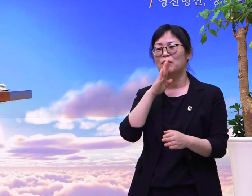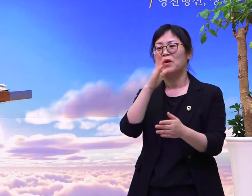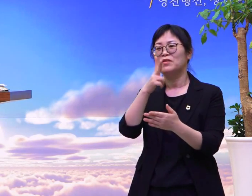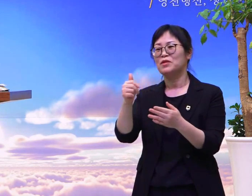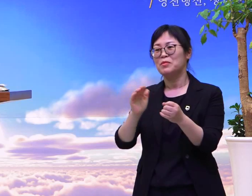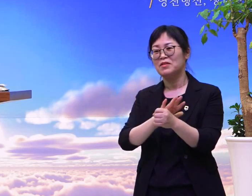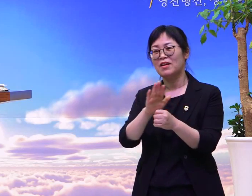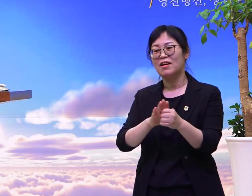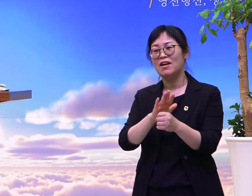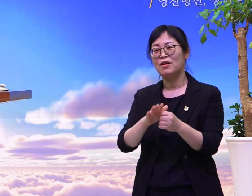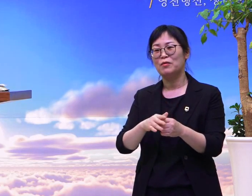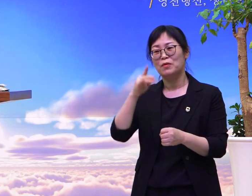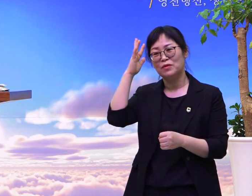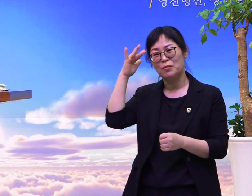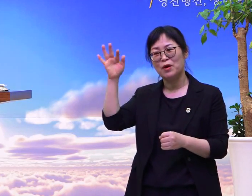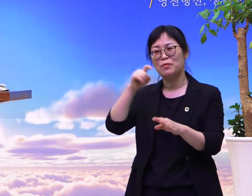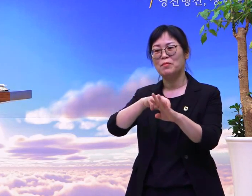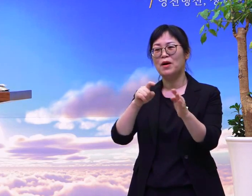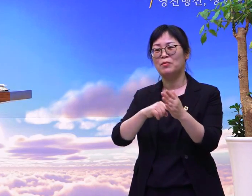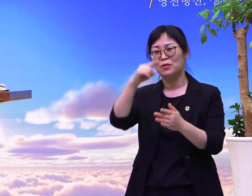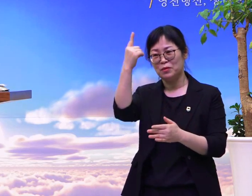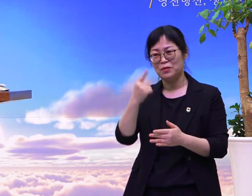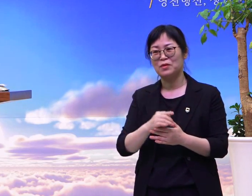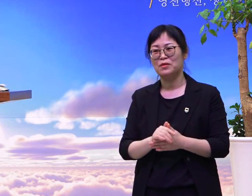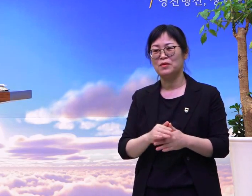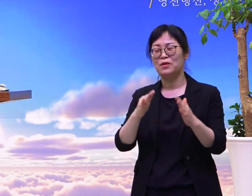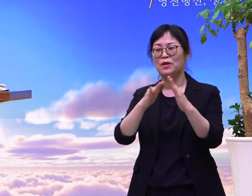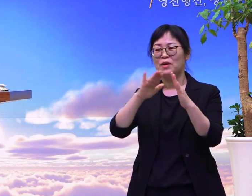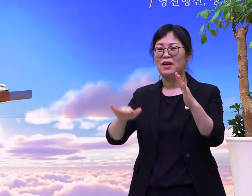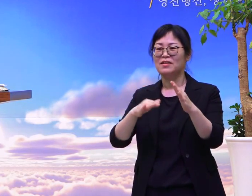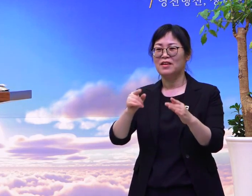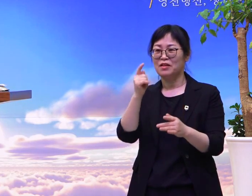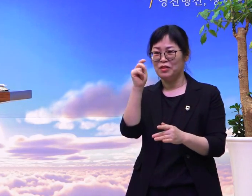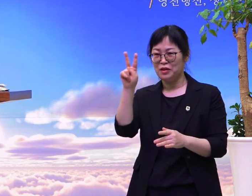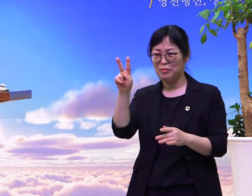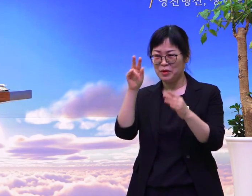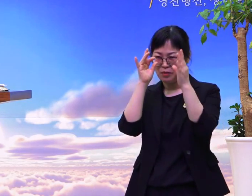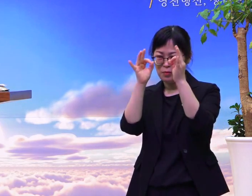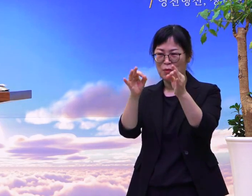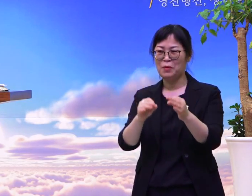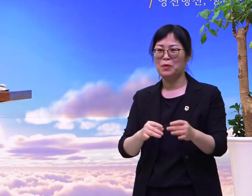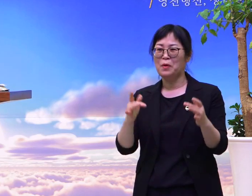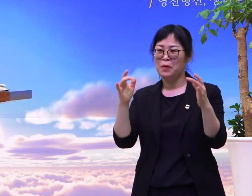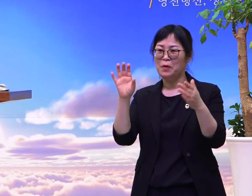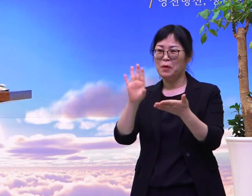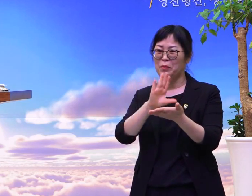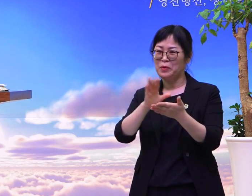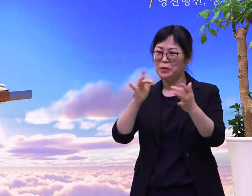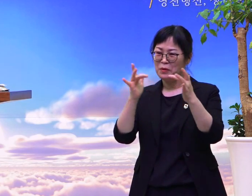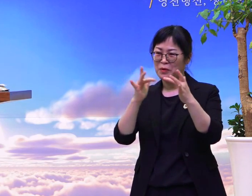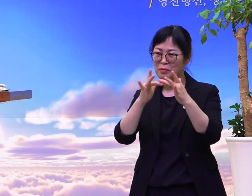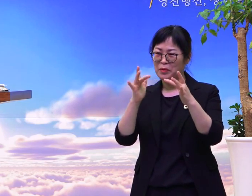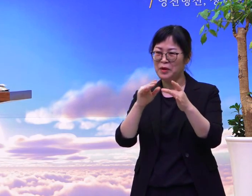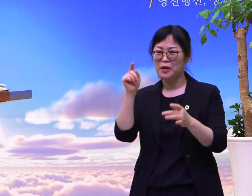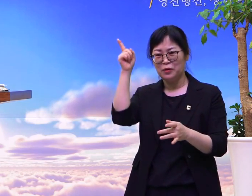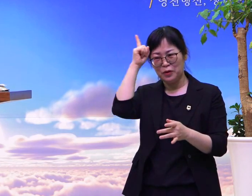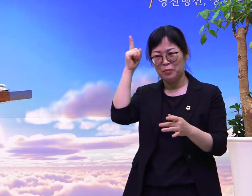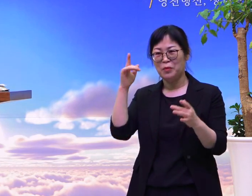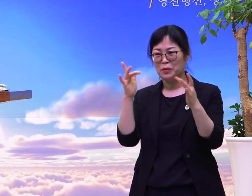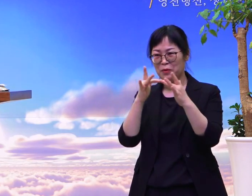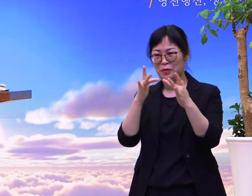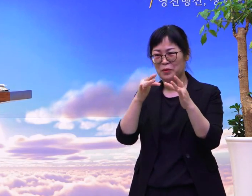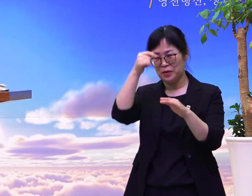예배를 사모해서 오셨습니다. 또 가정예배 자리에서 TV 앞에서 혹은 노트북 앞에서 핸드폰을 앞에 두고 예배하시는